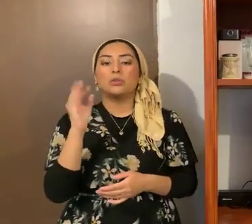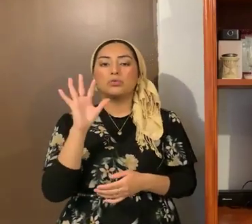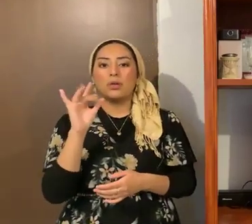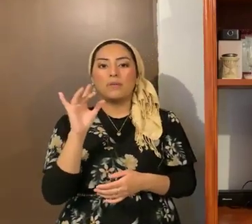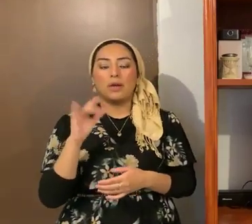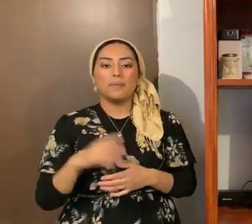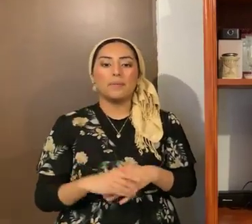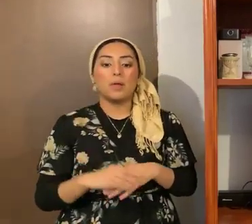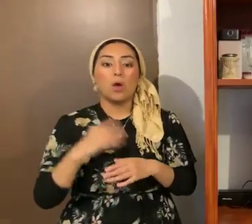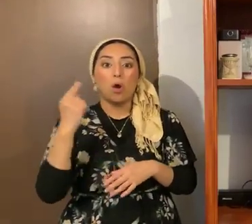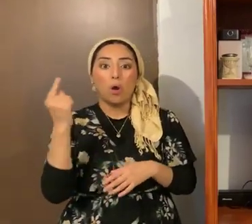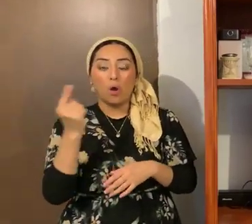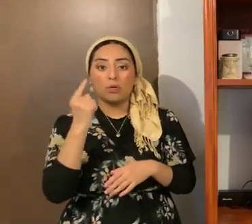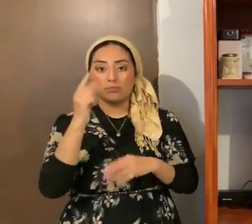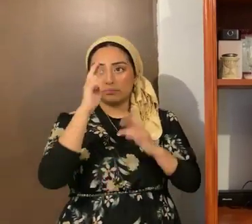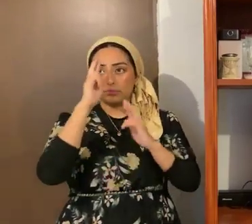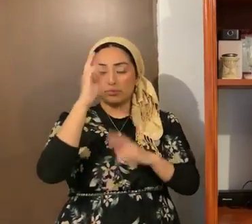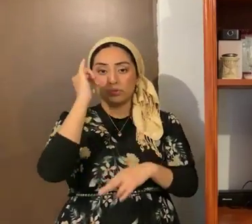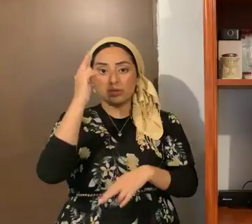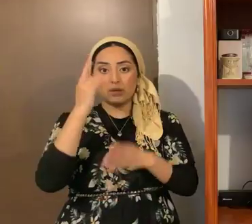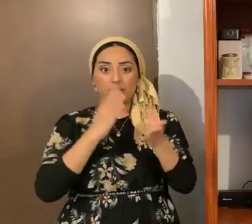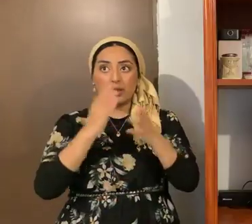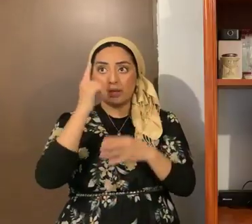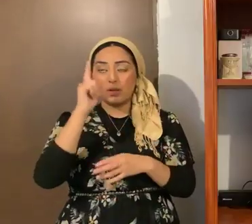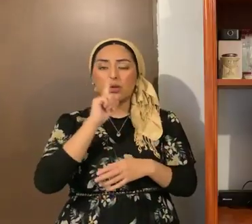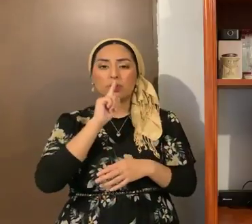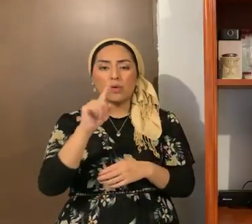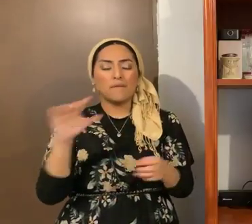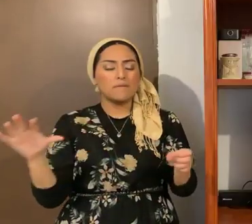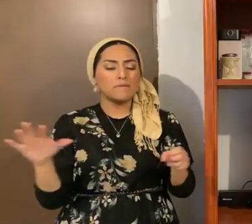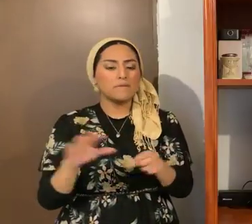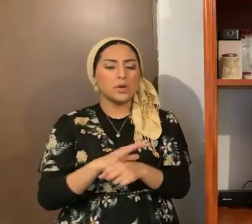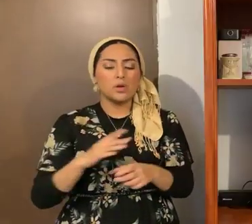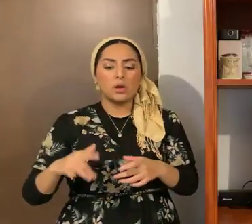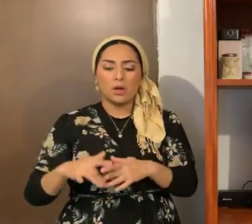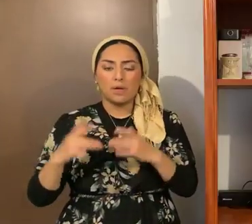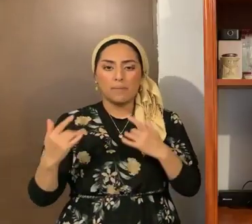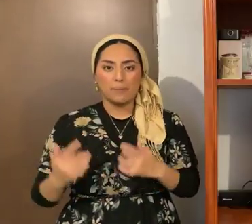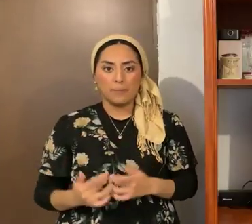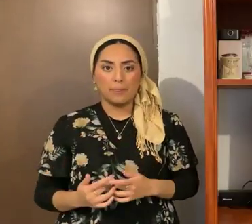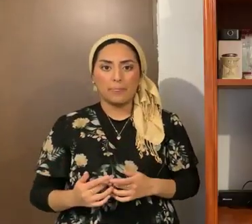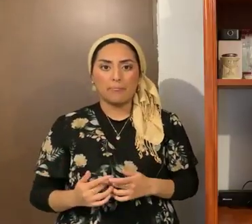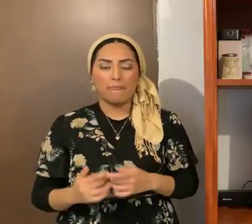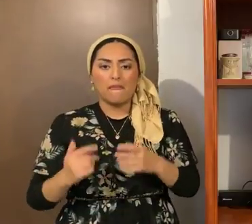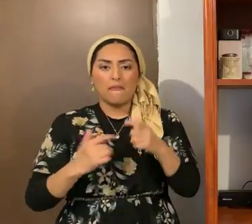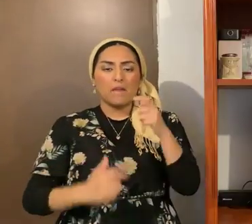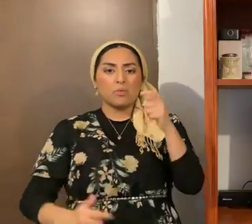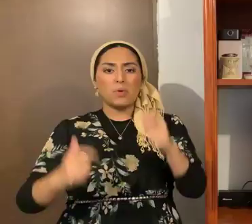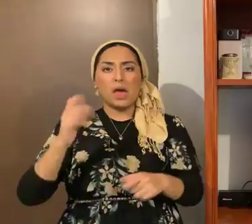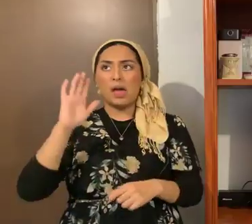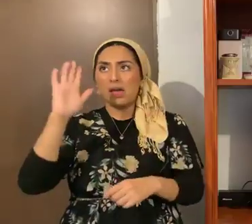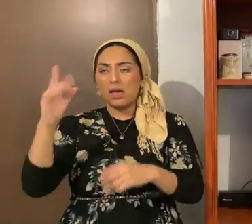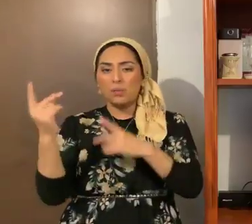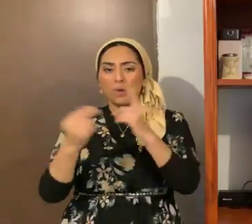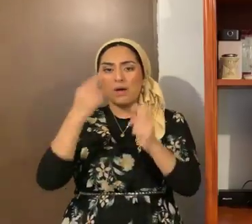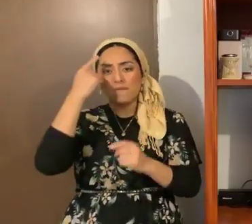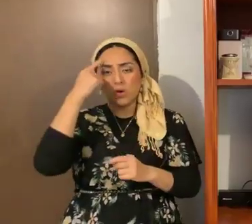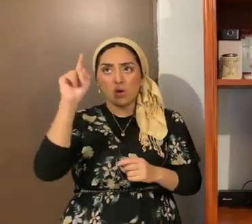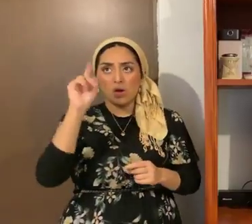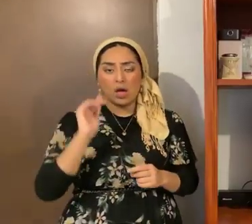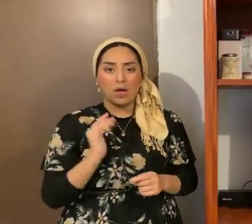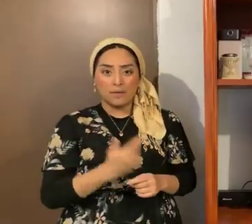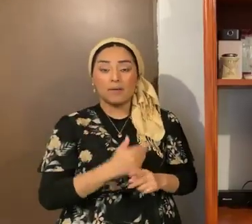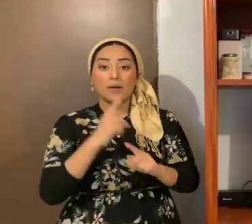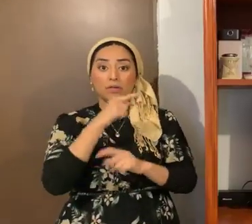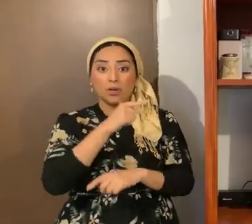Amén. Solamente temed a Yahweh y servidle de verdad con todo vuestro corazón, pues considerad cuán grandes cosas ha hecho por vosotros.